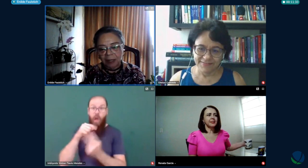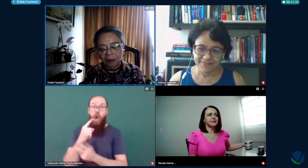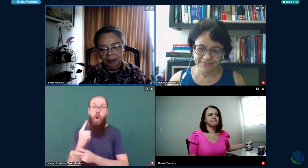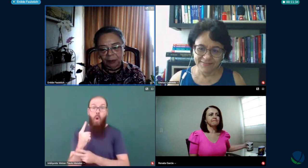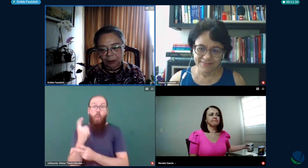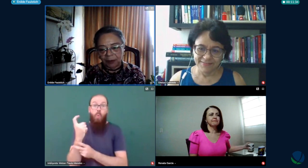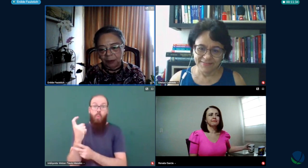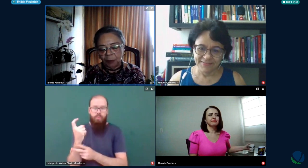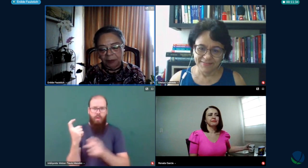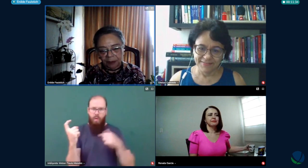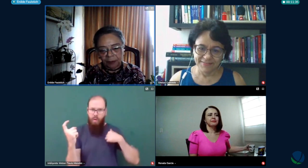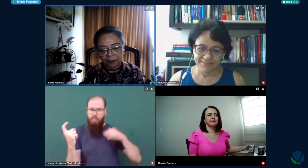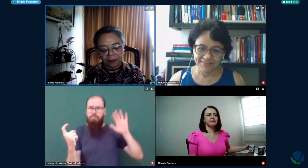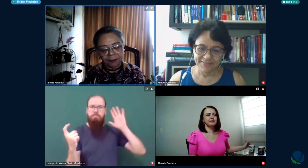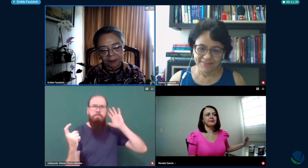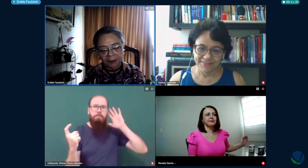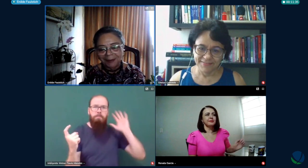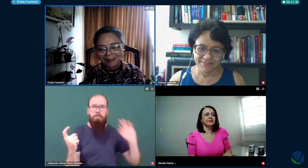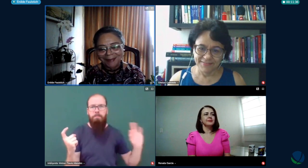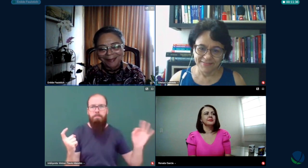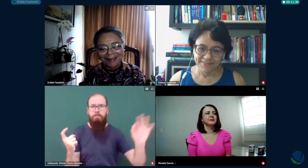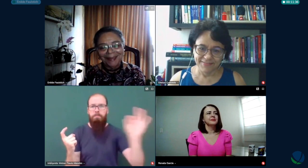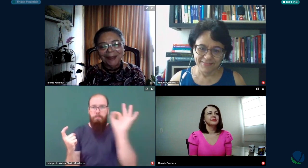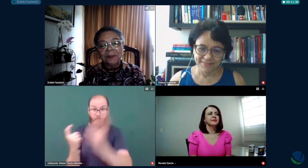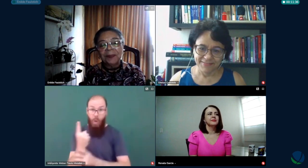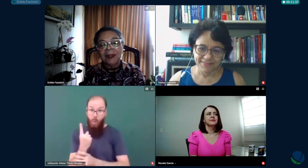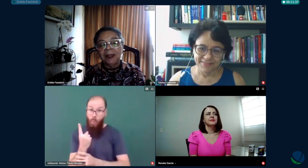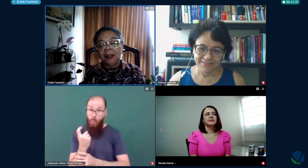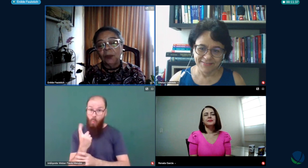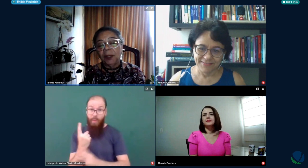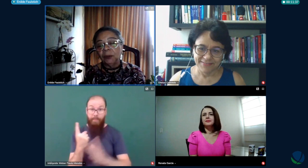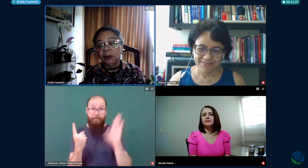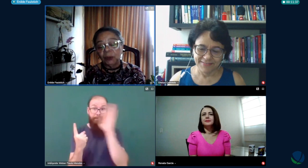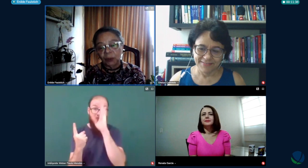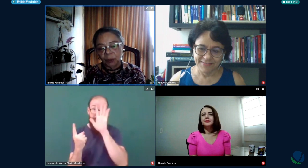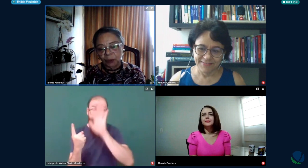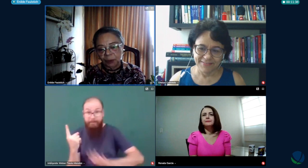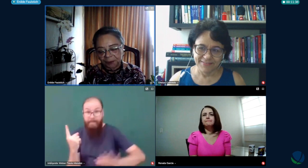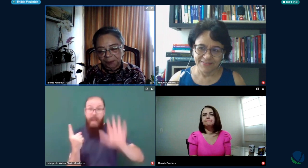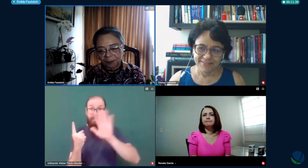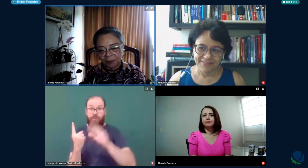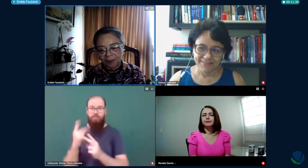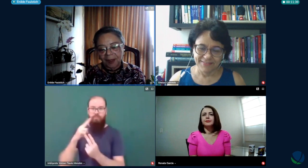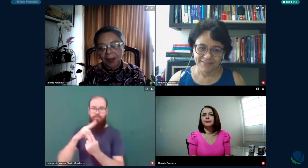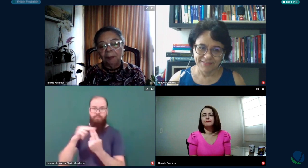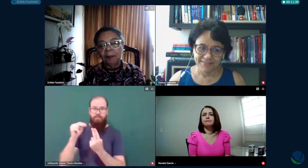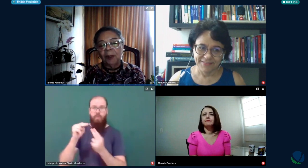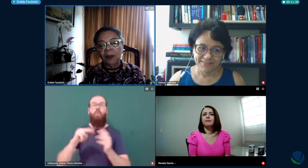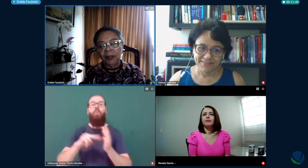que eu saiba até agora, do Brasil, né, que o aluno surdo,